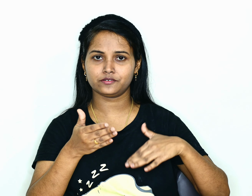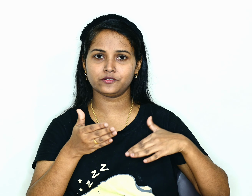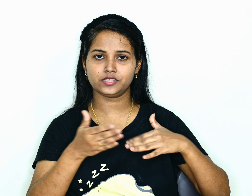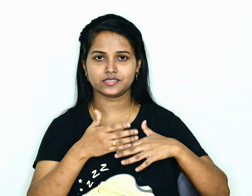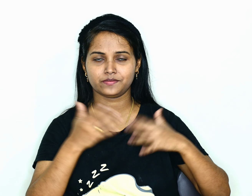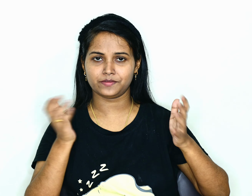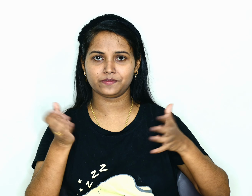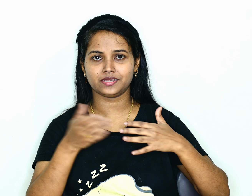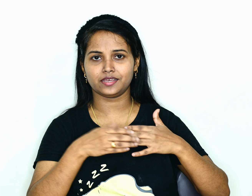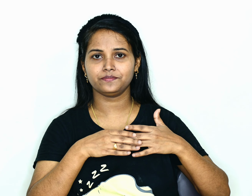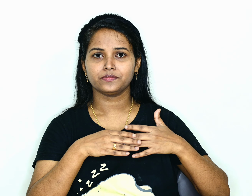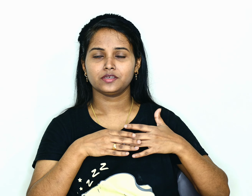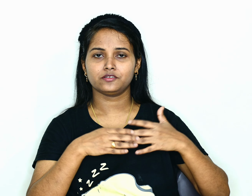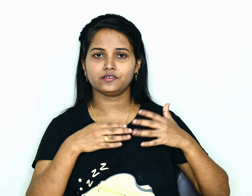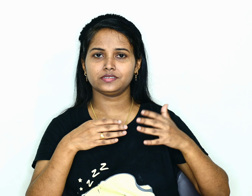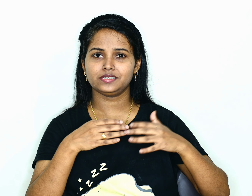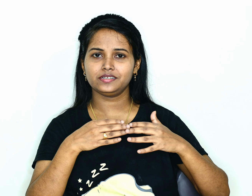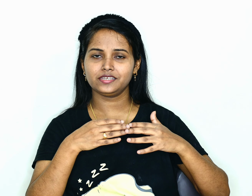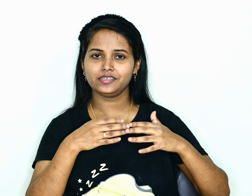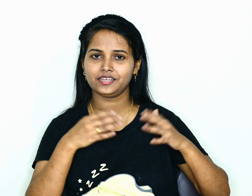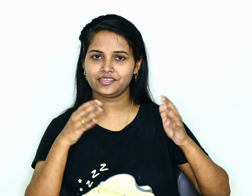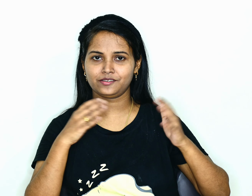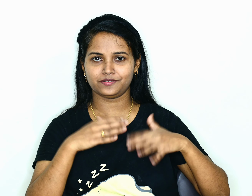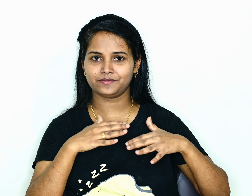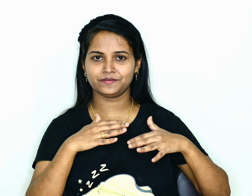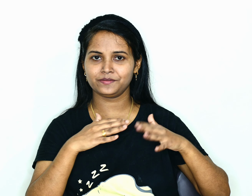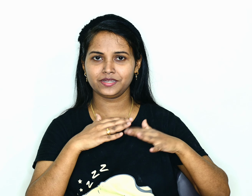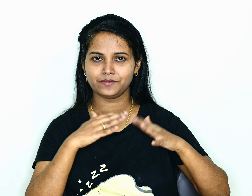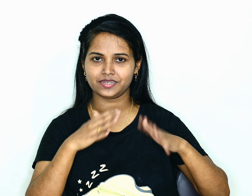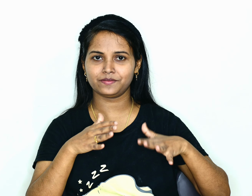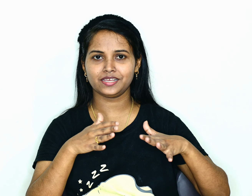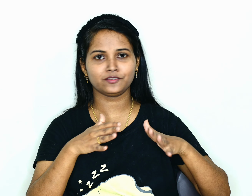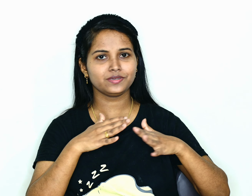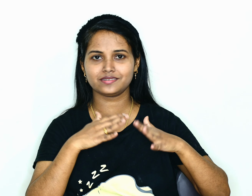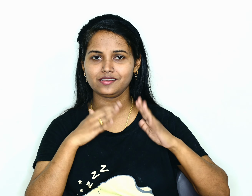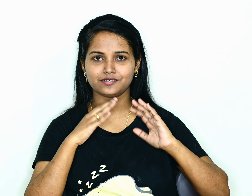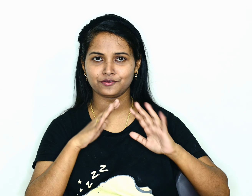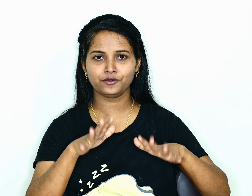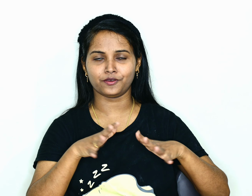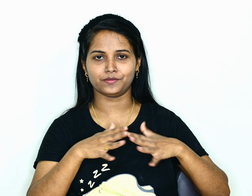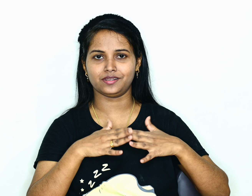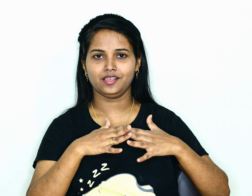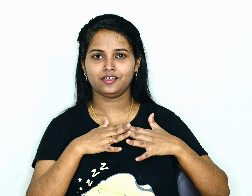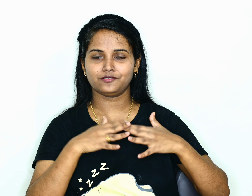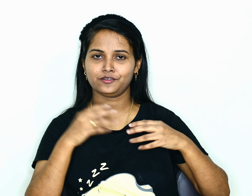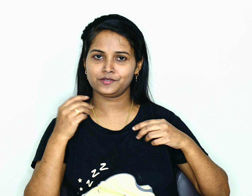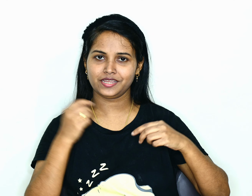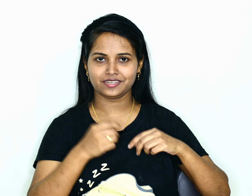को ये सब हमने बताया, तो डॉक्टर सेड कि ये लोअर एब्डोमेन पेन बेरेबल है, तो भी स्टिल इट्स नॉट नॉर्मल। तो उन्होंने मुझे एक